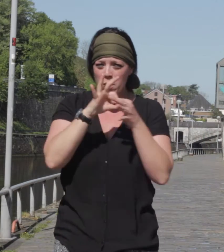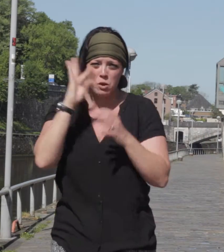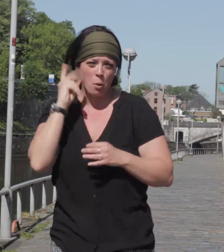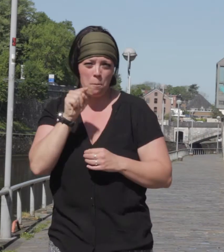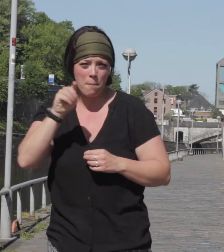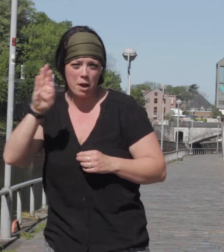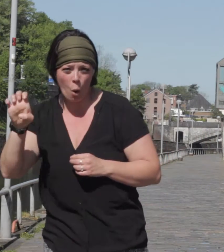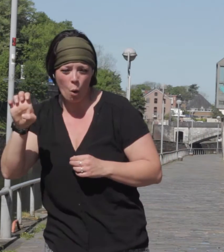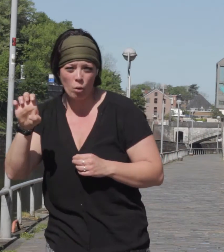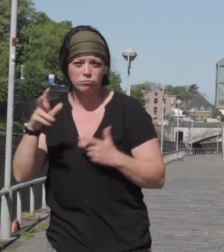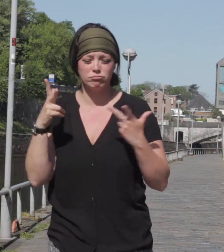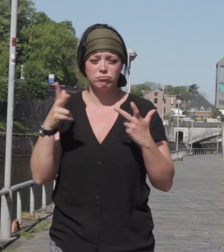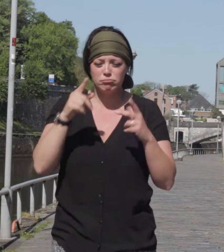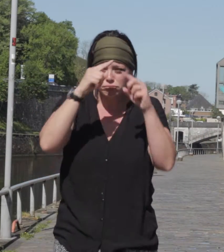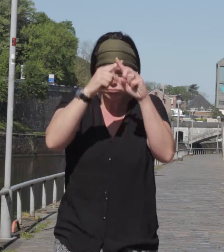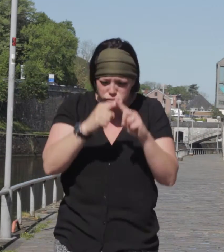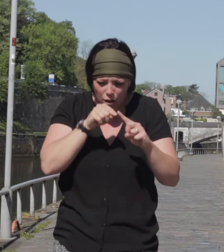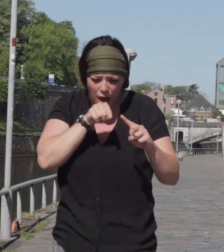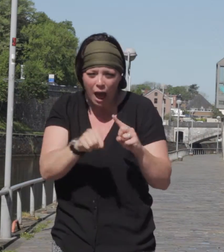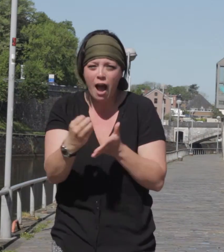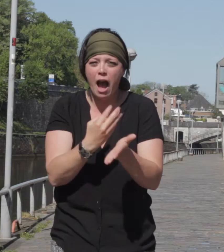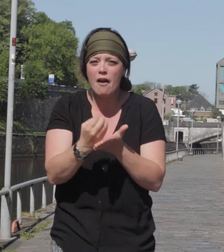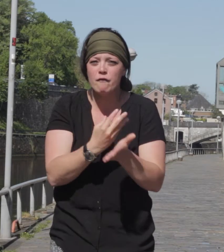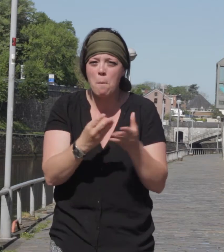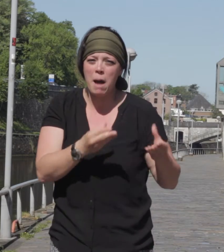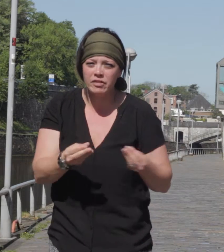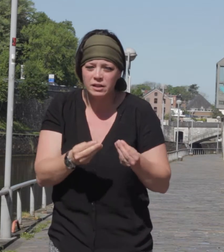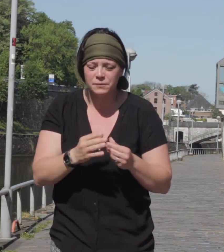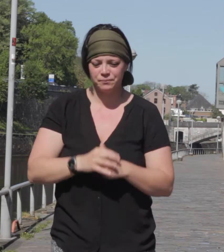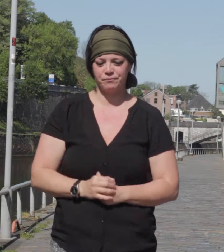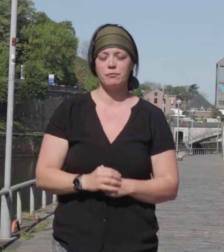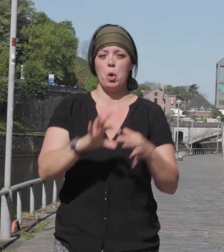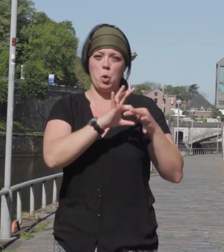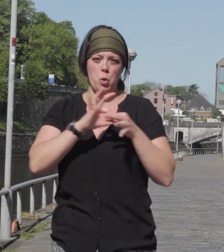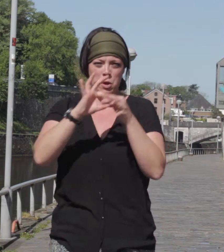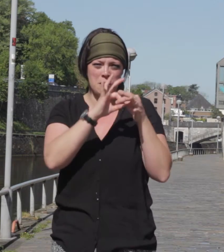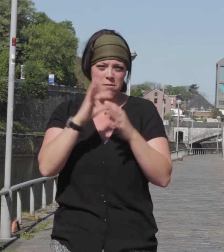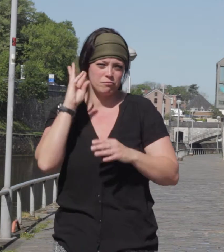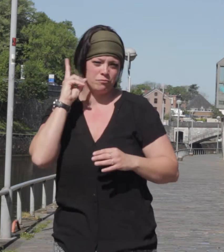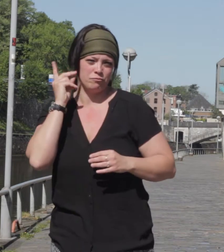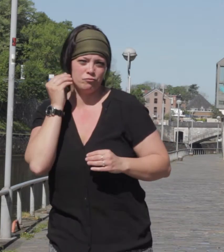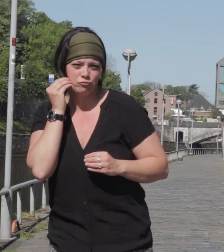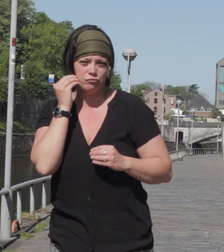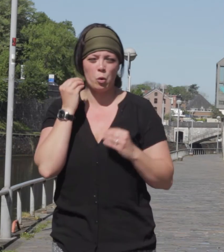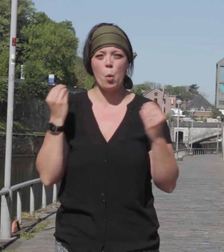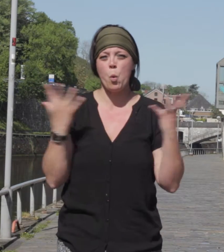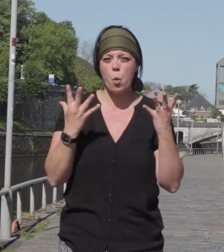www.unisound.be dans la section Info pratique. L'Unisound BOE Festival se déroulera au PAM Expo de Cours-Saint-Étienne à